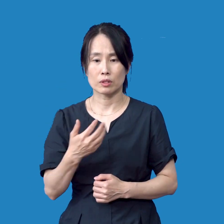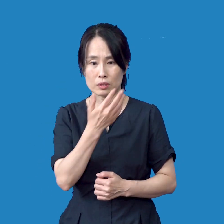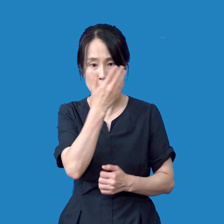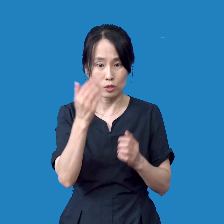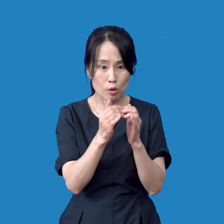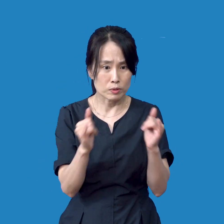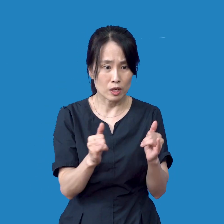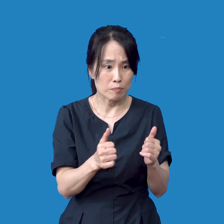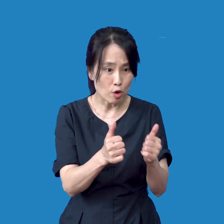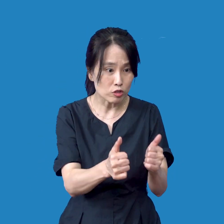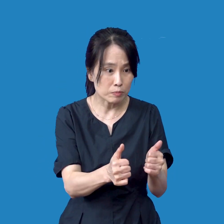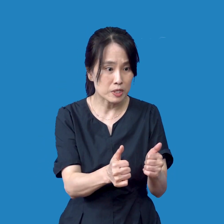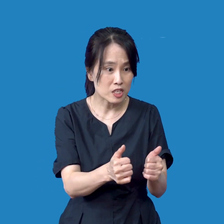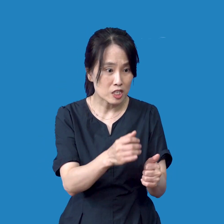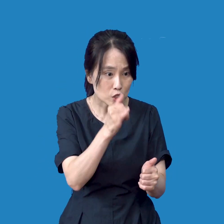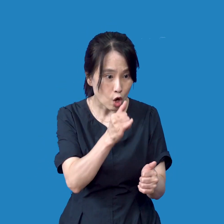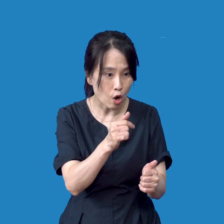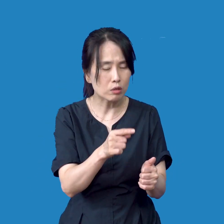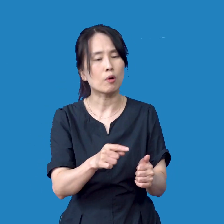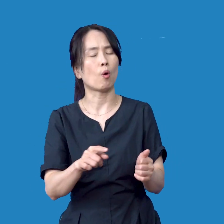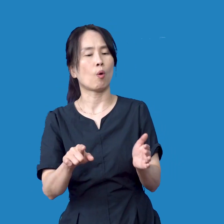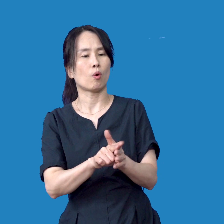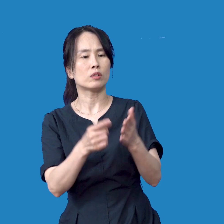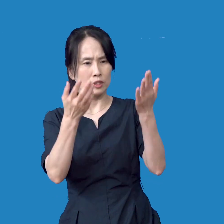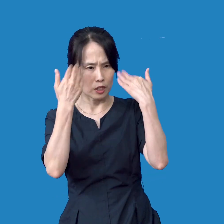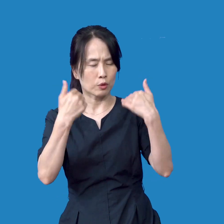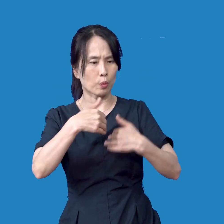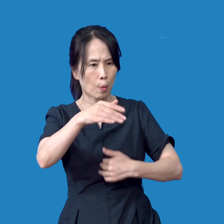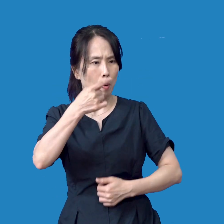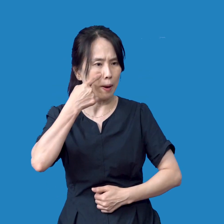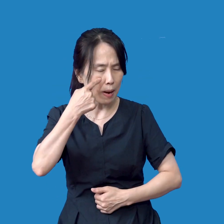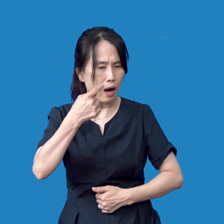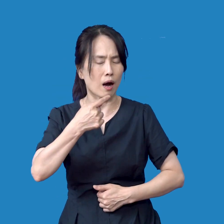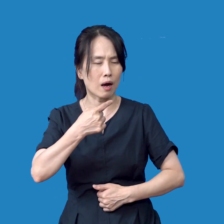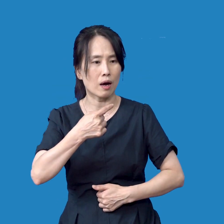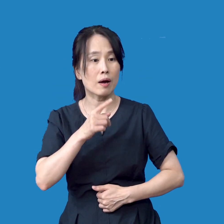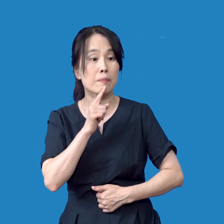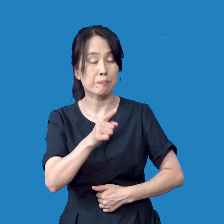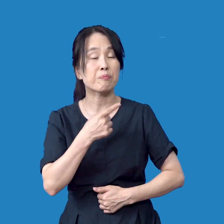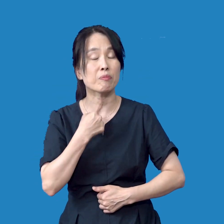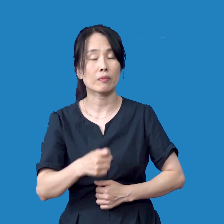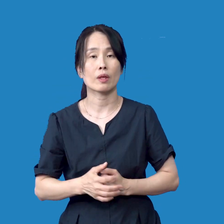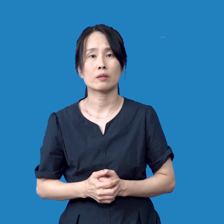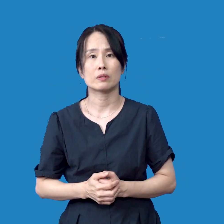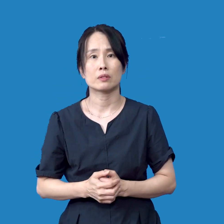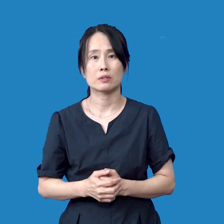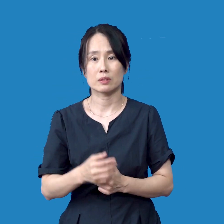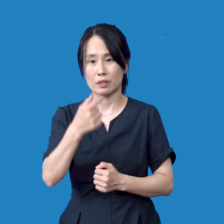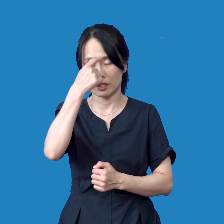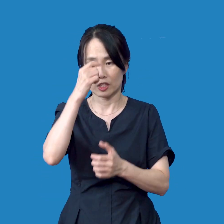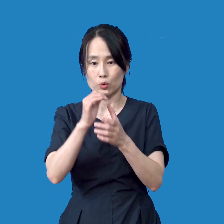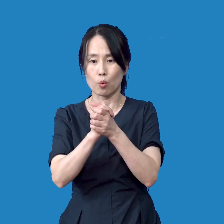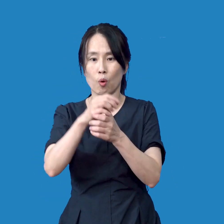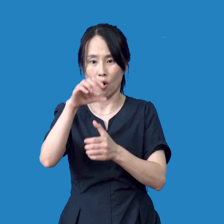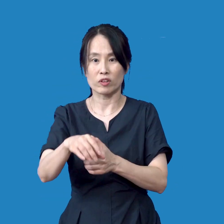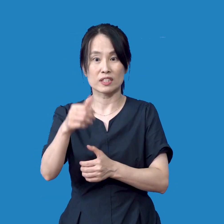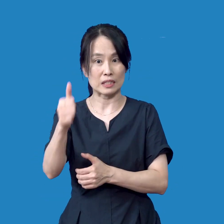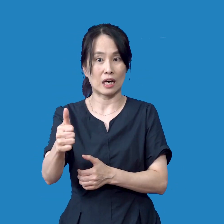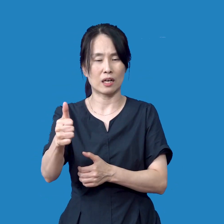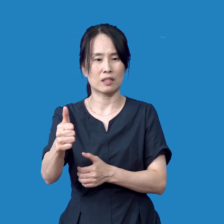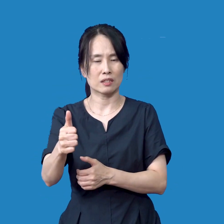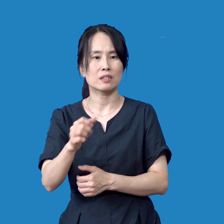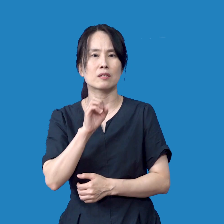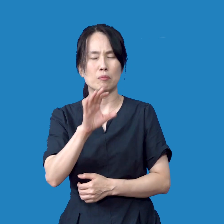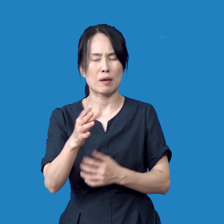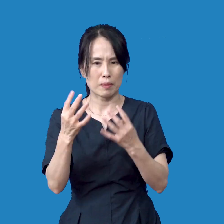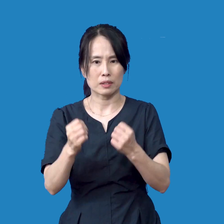열심히 있다 싶으면 당신 신학교 가라, 늘 그랬습니다. 소위 기도원 원장이라는 분들이 그런 소리